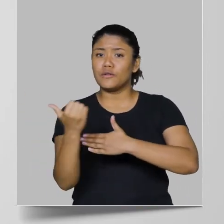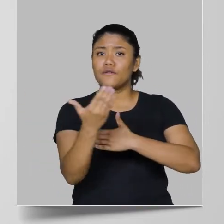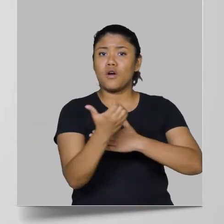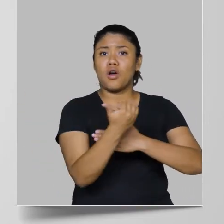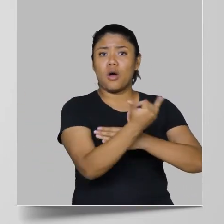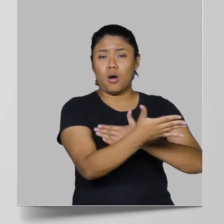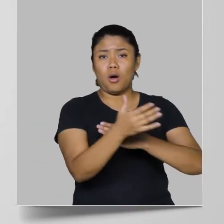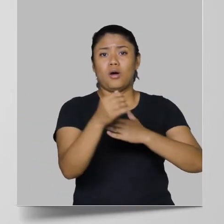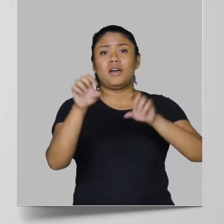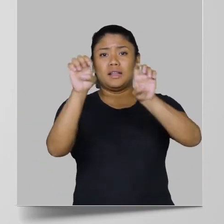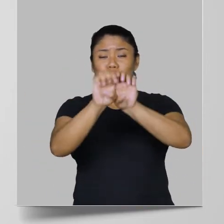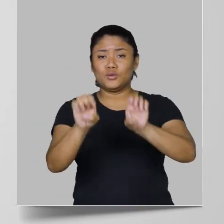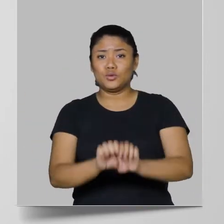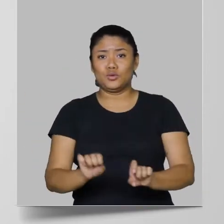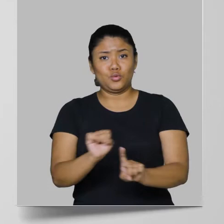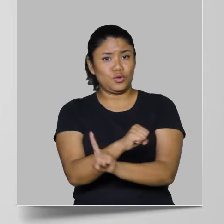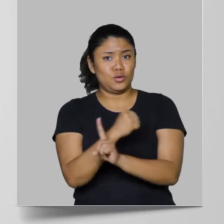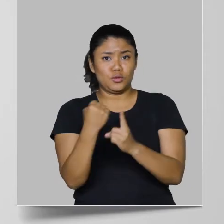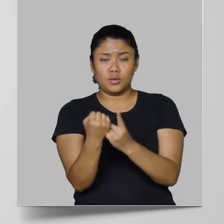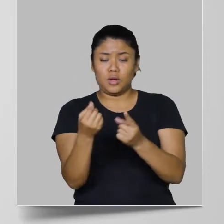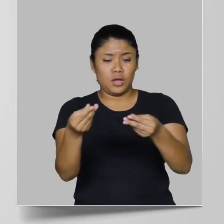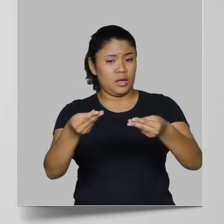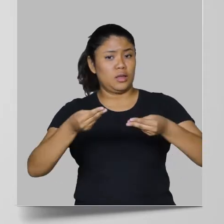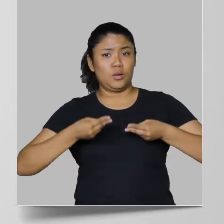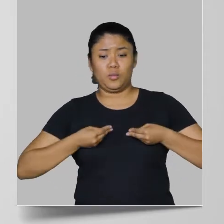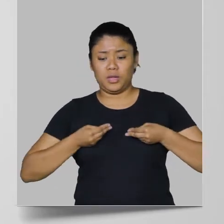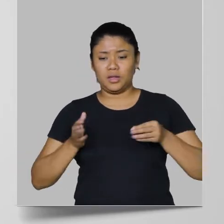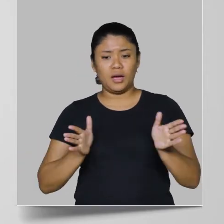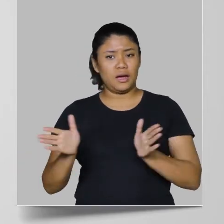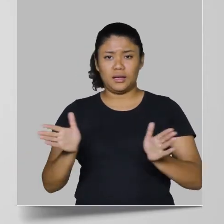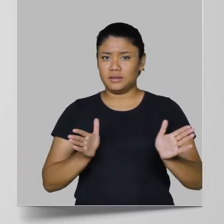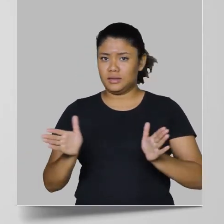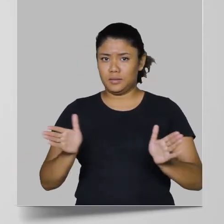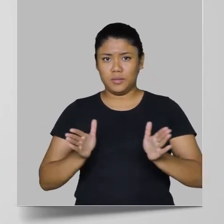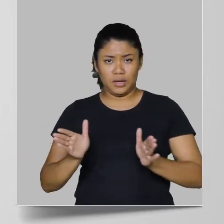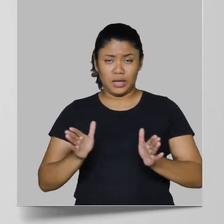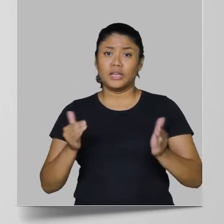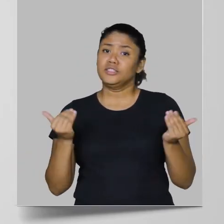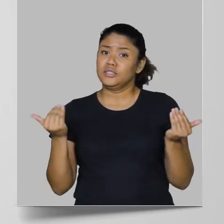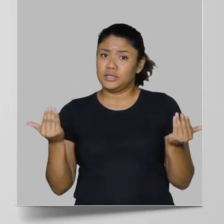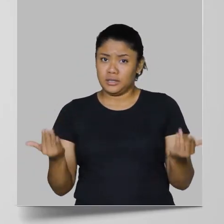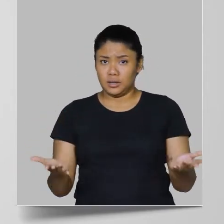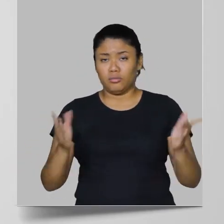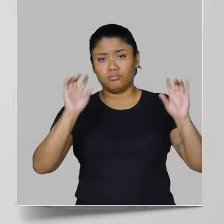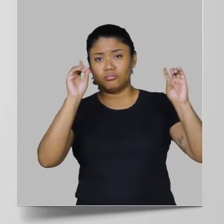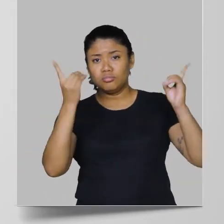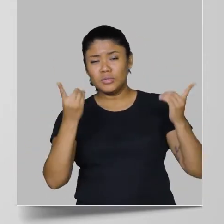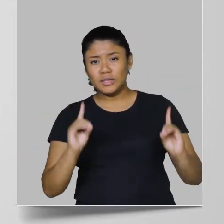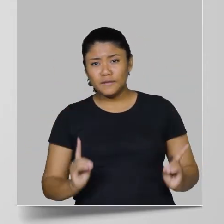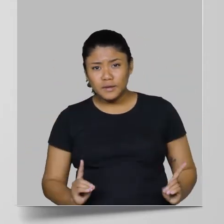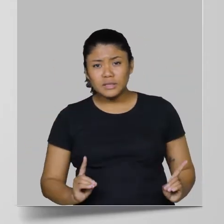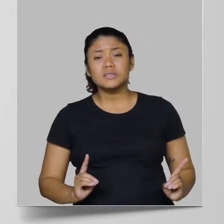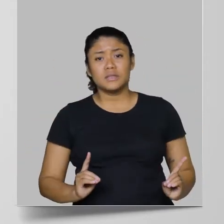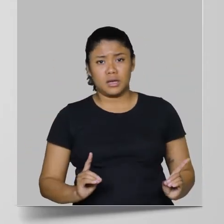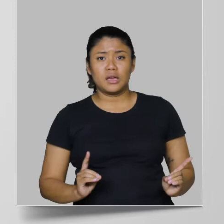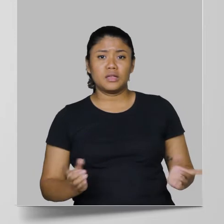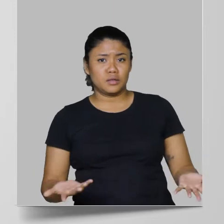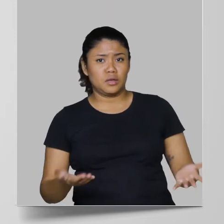promove a estrutura social em que não provê a acessibilidade. Então a